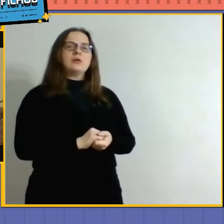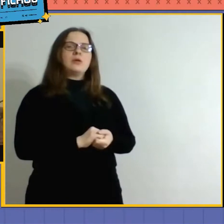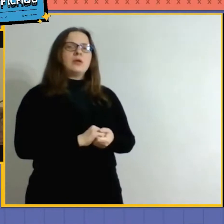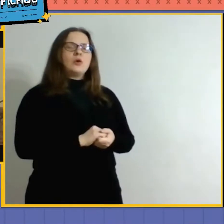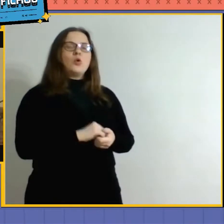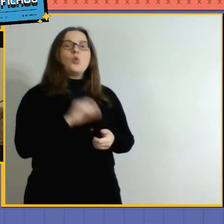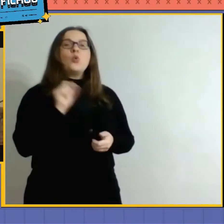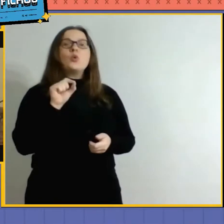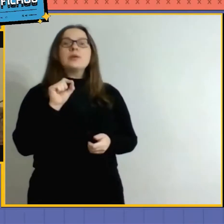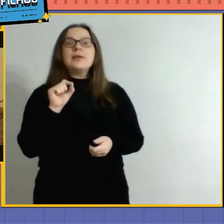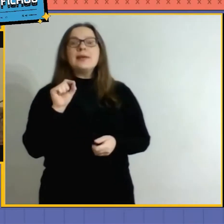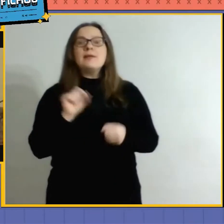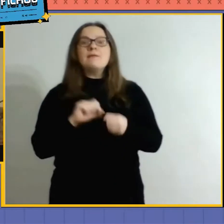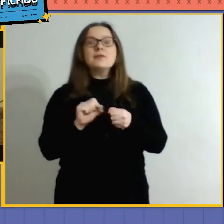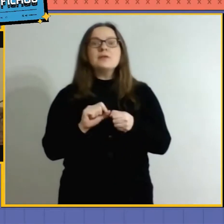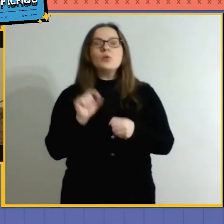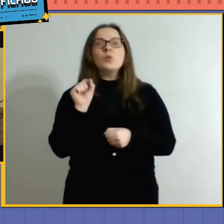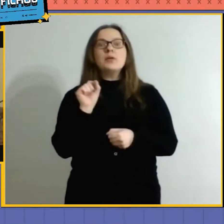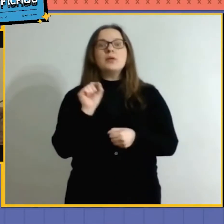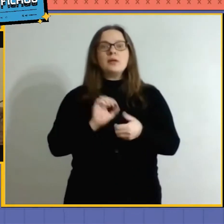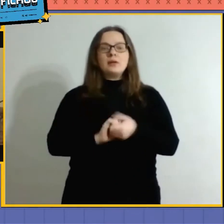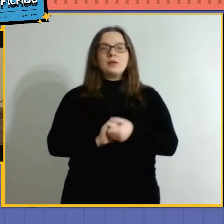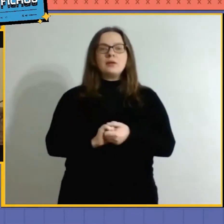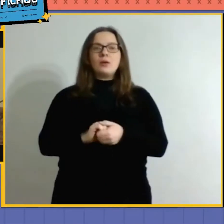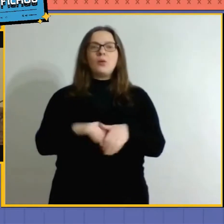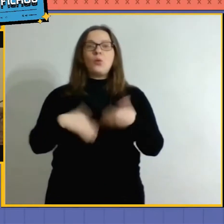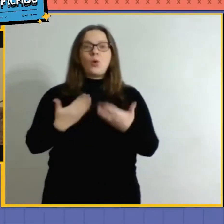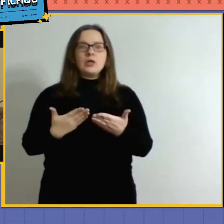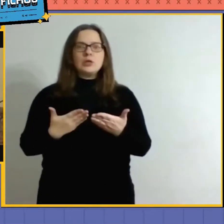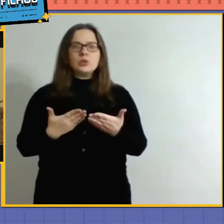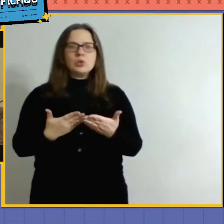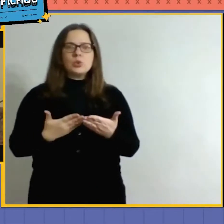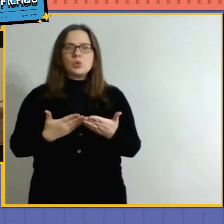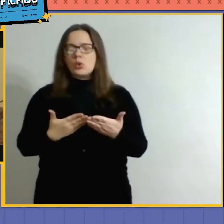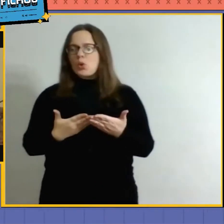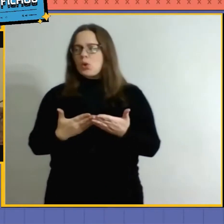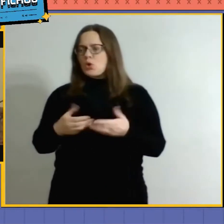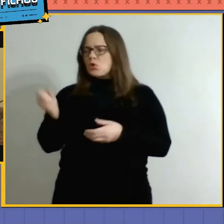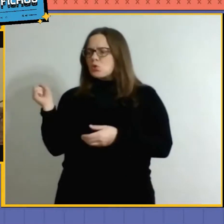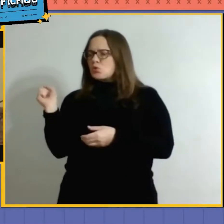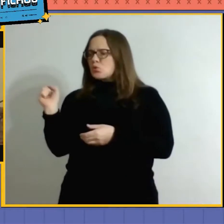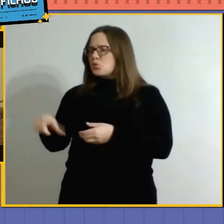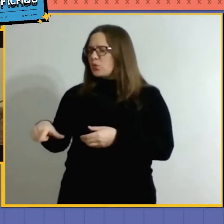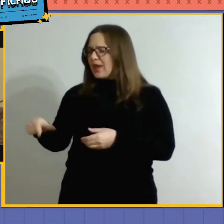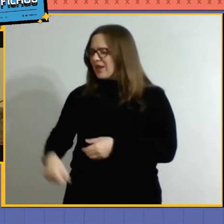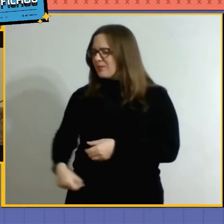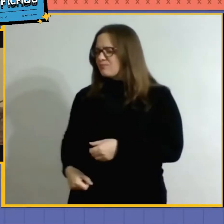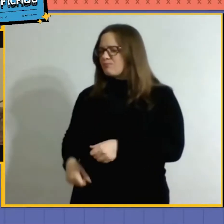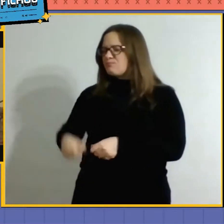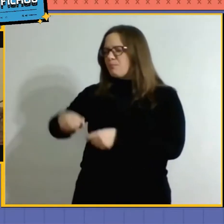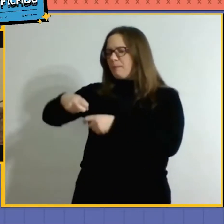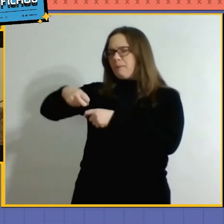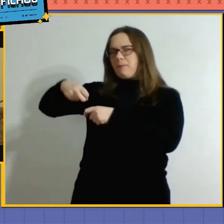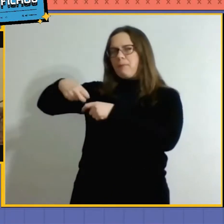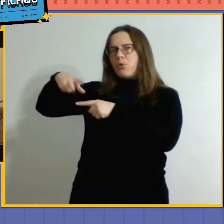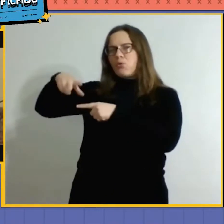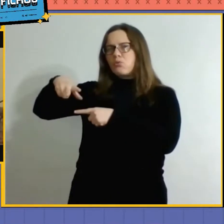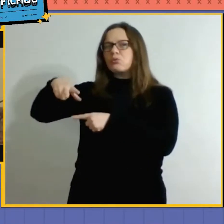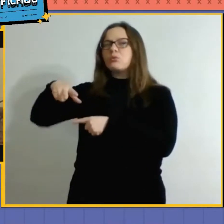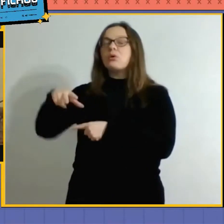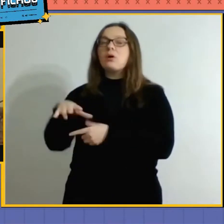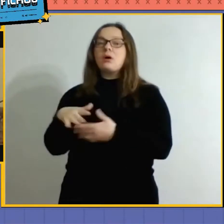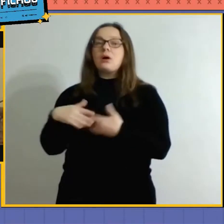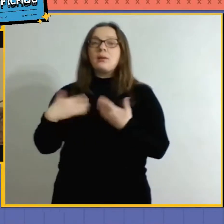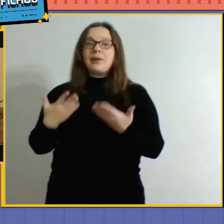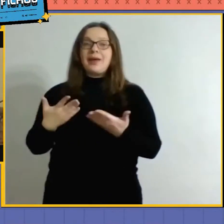fazia era quando caiu uma granada perto dele ele chutava Granada para longe ou a tirava né para um lugar bem longe para que nenhum